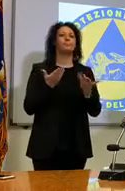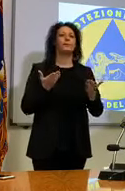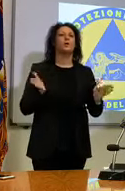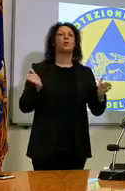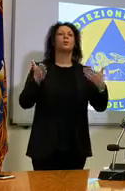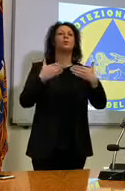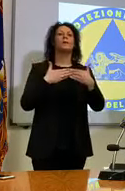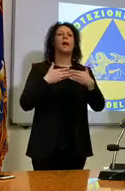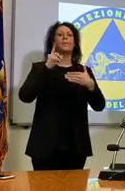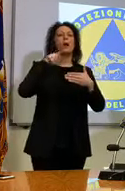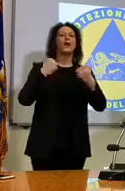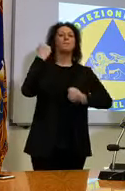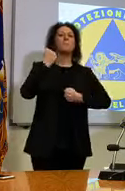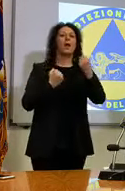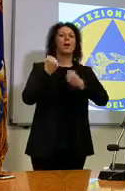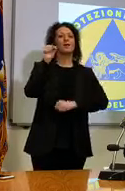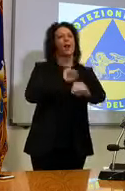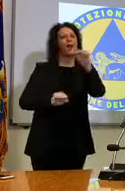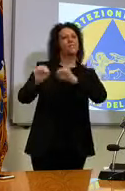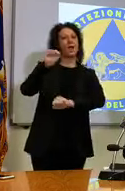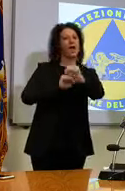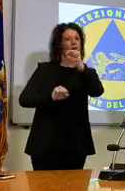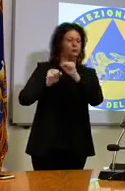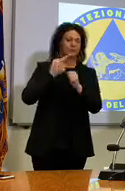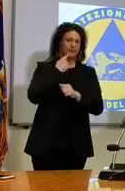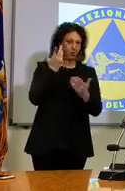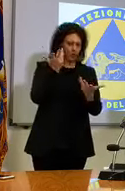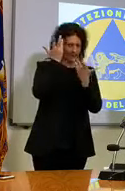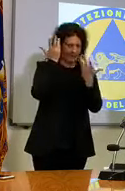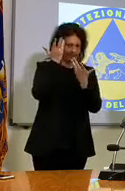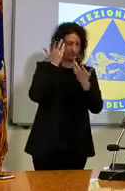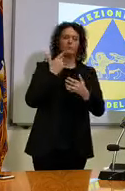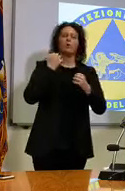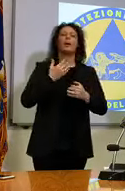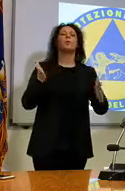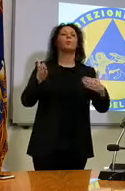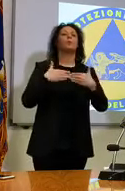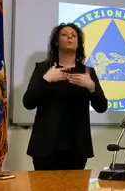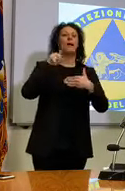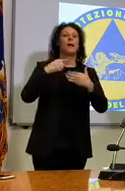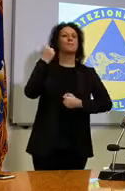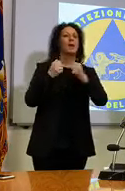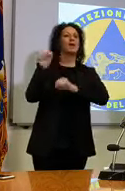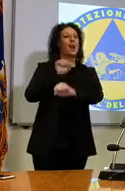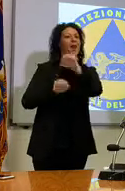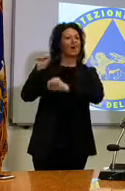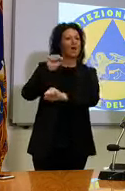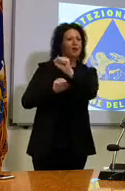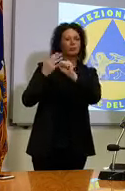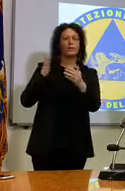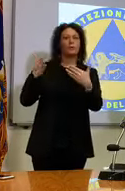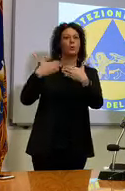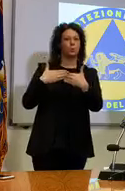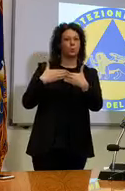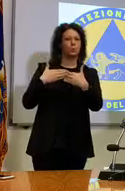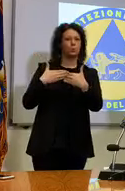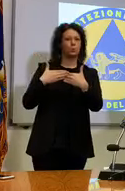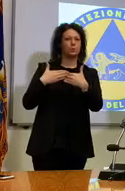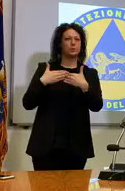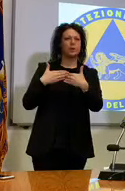chiudiamo tutti gli autolavaggi automatici, non so, dico una cretinata e poi magari poi tutti vanno